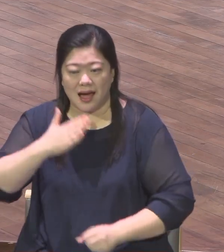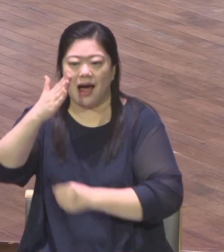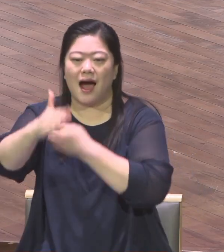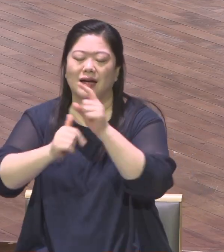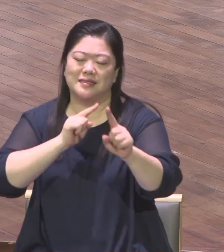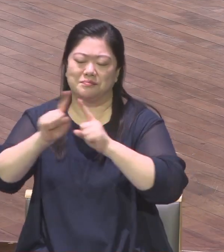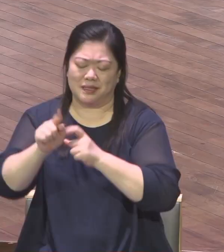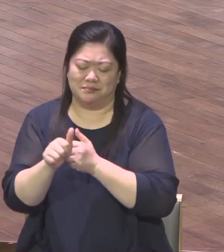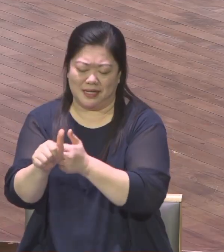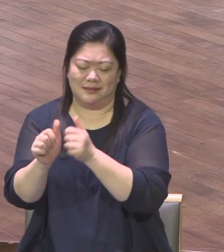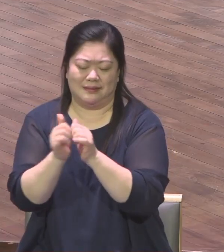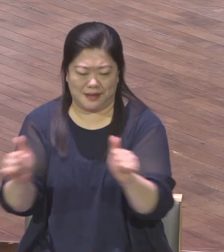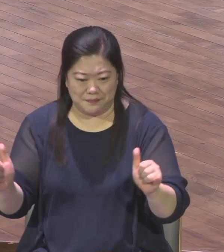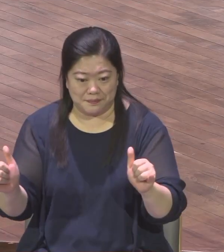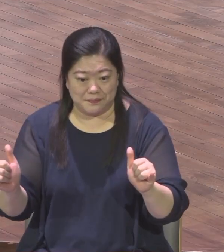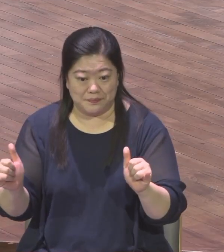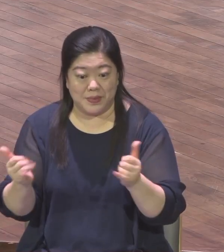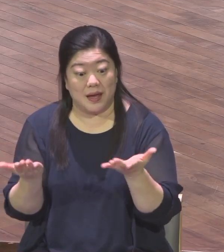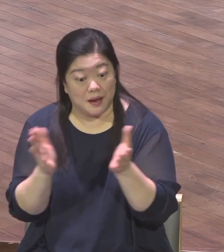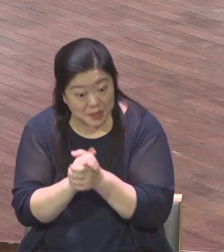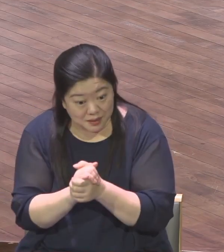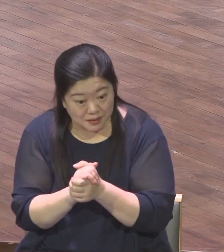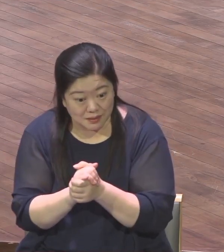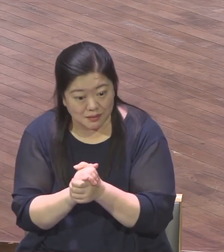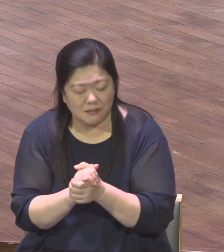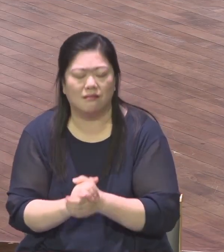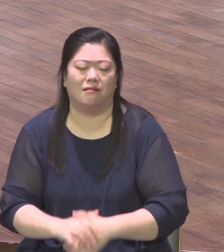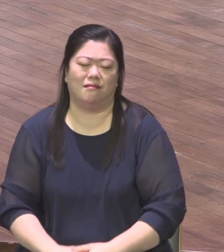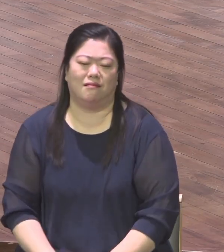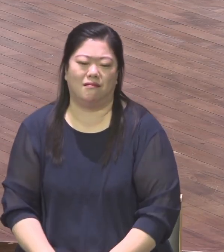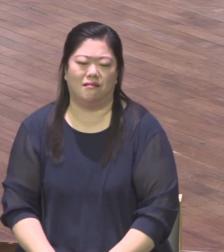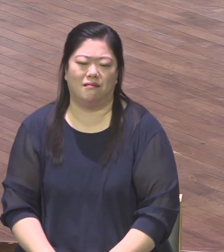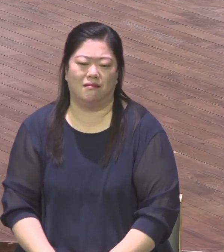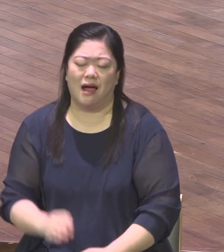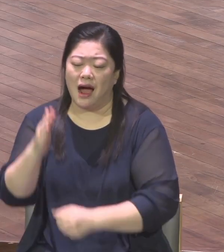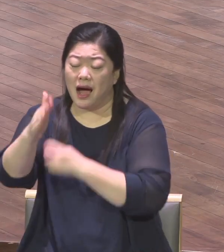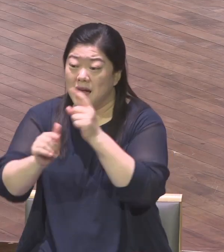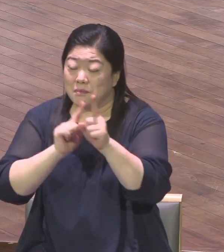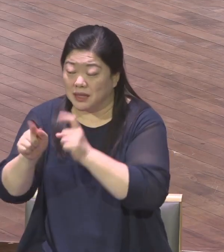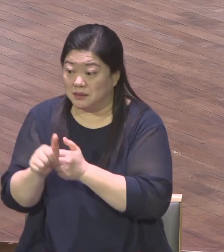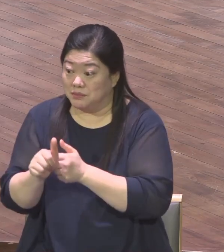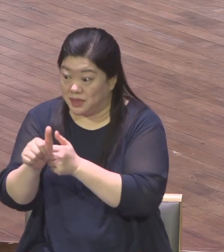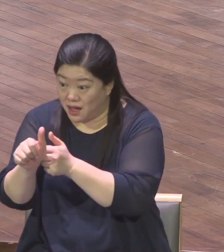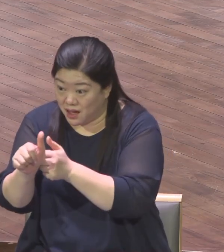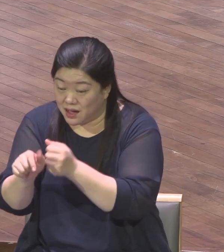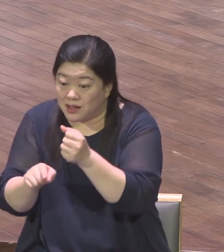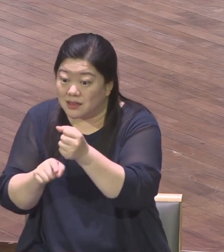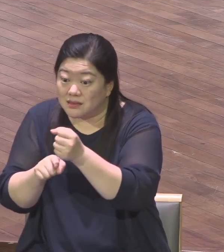사람이다. 아멘. 말씀의 사람이면 말씀이 있어야 돼요.